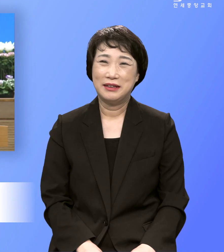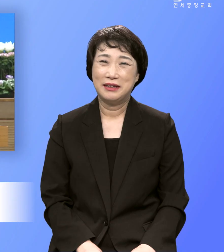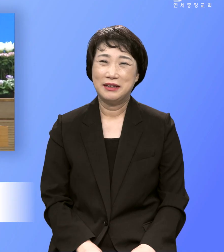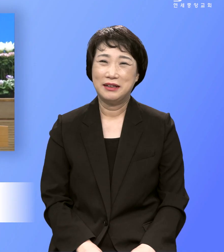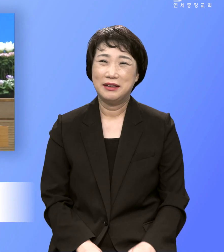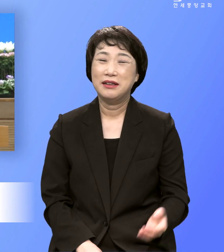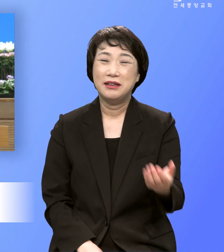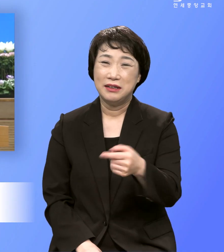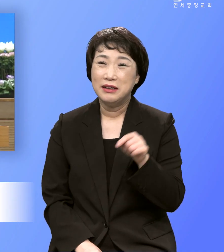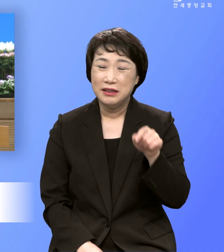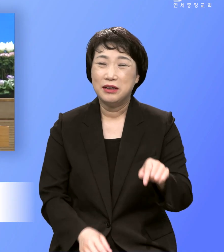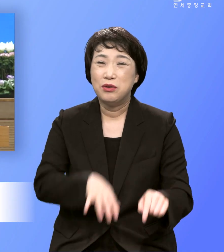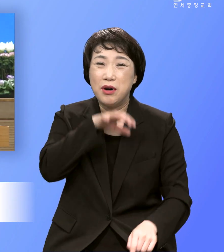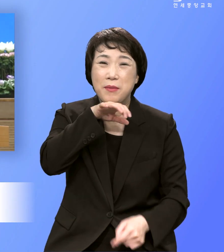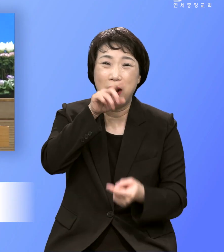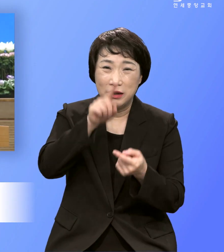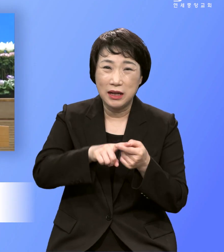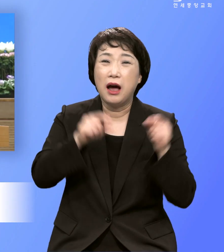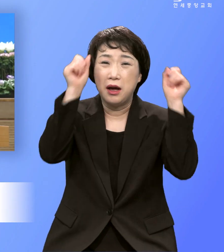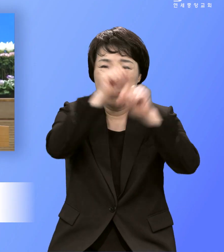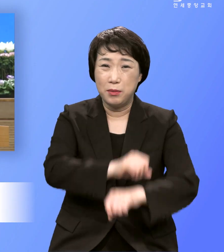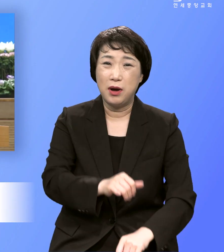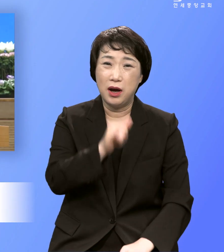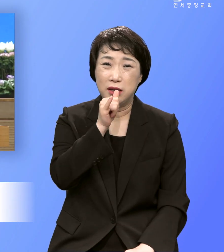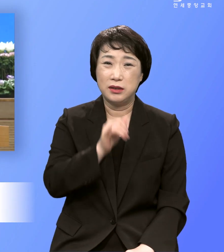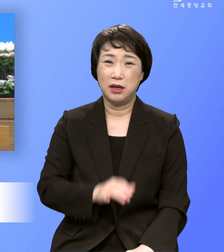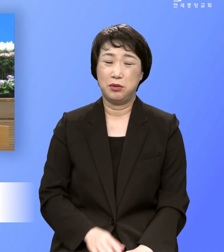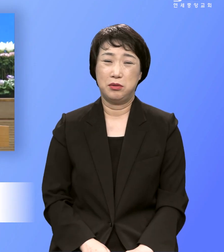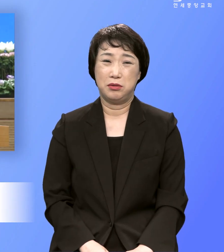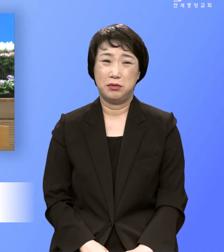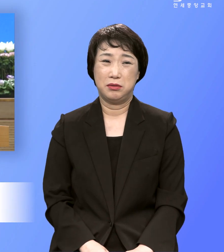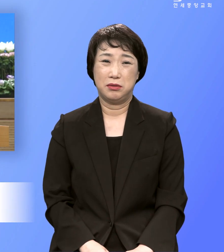이러고 원망하다가 멸망당했다는 거야.